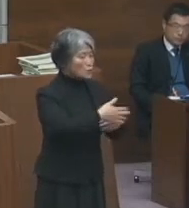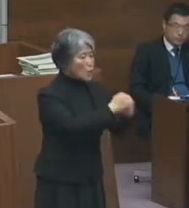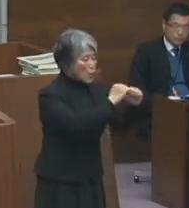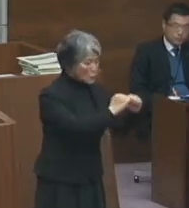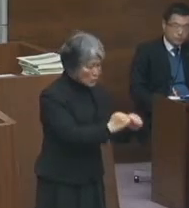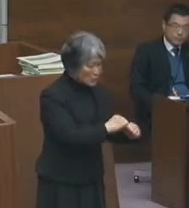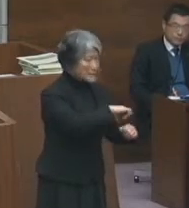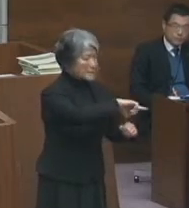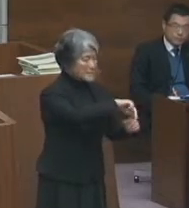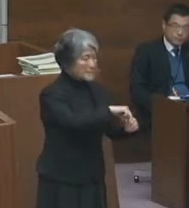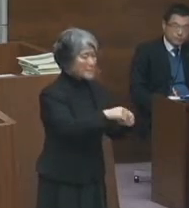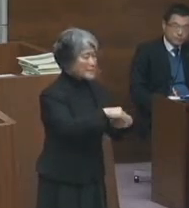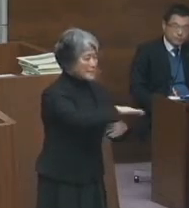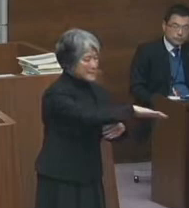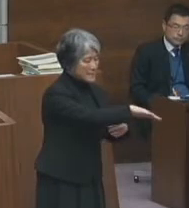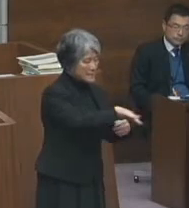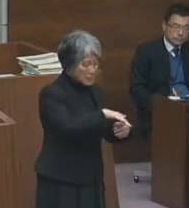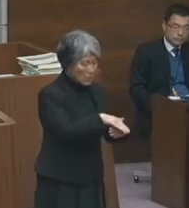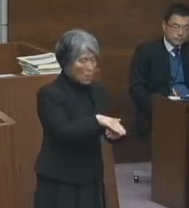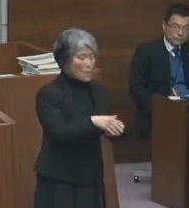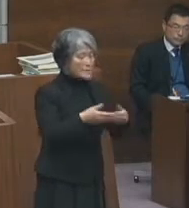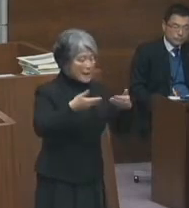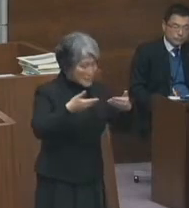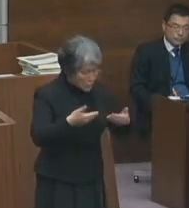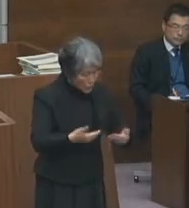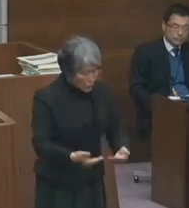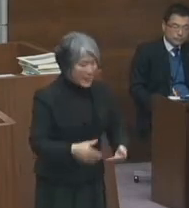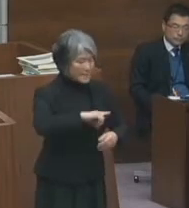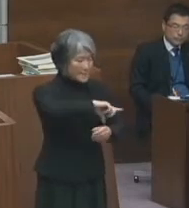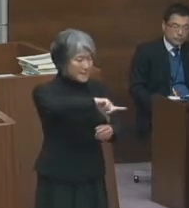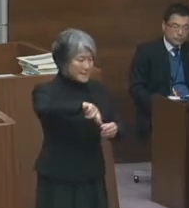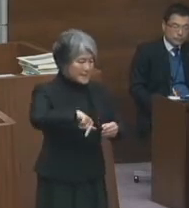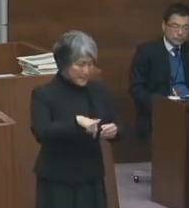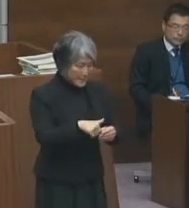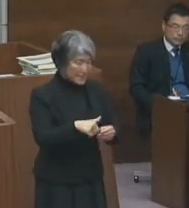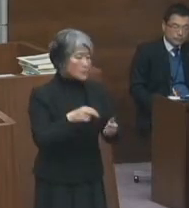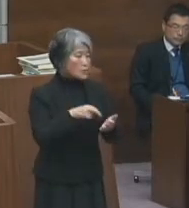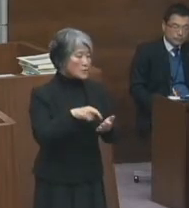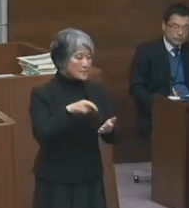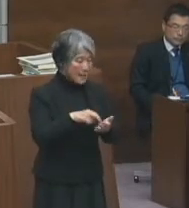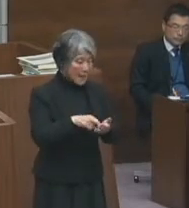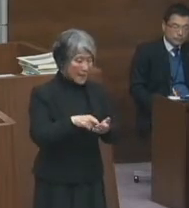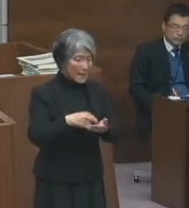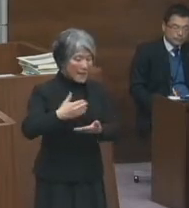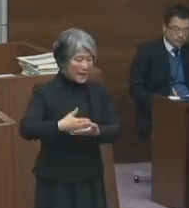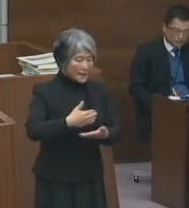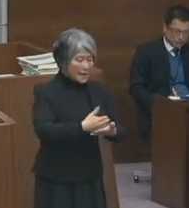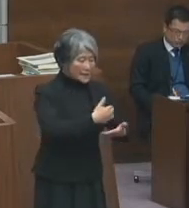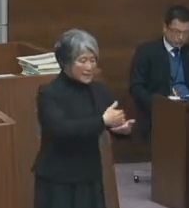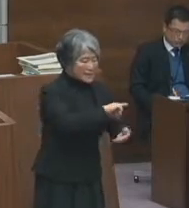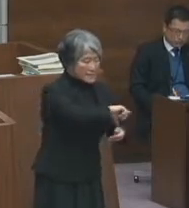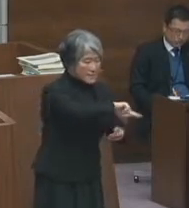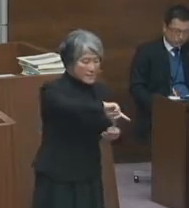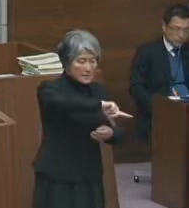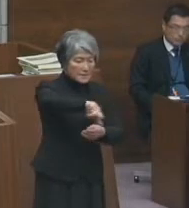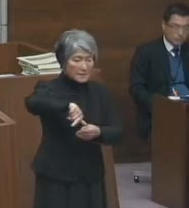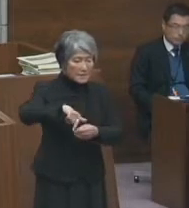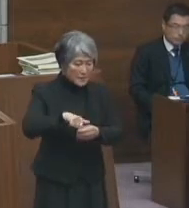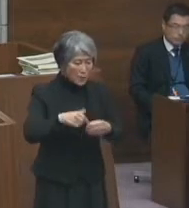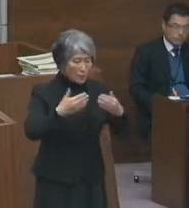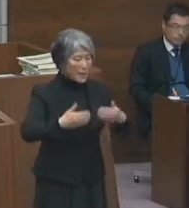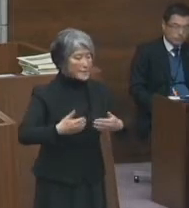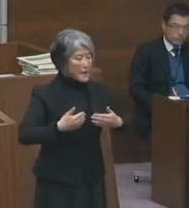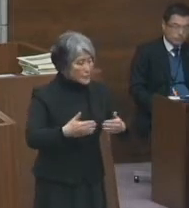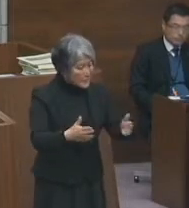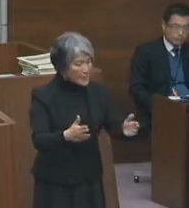最重点整備地区に位置づけるなど、駅施設や周辺地区のバリアフリー化を重点的かつ一体的に推進